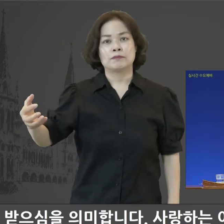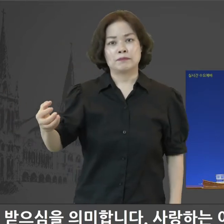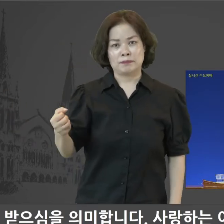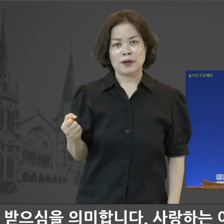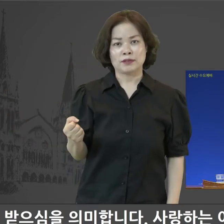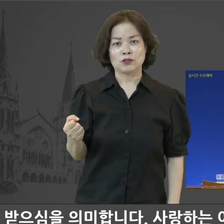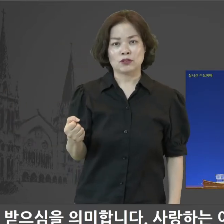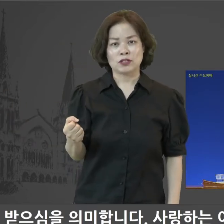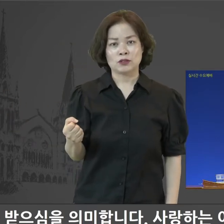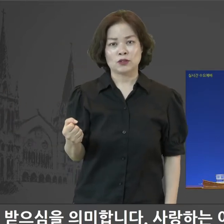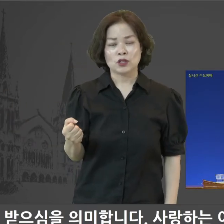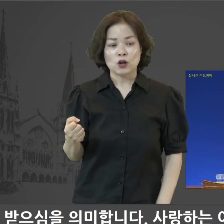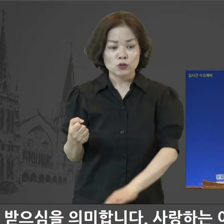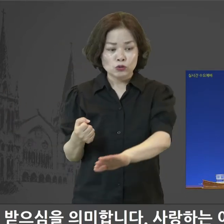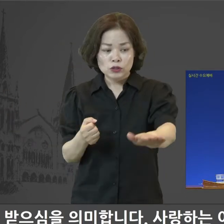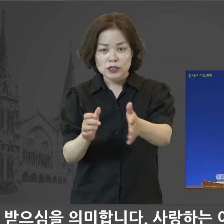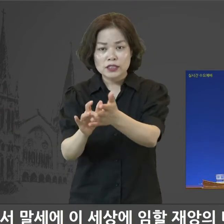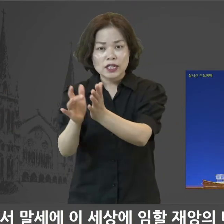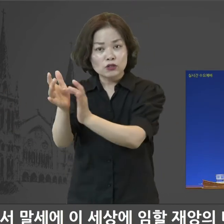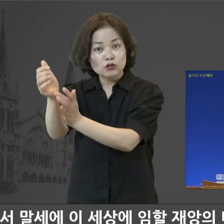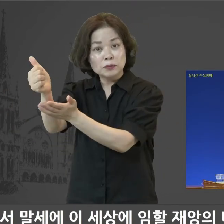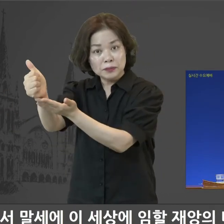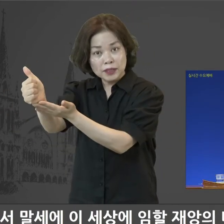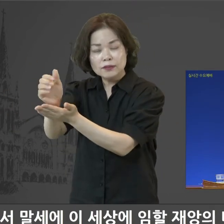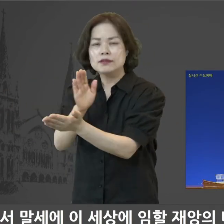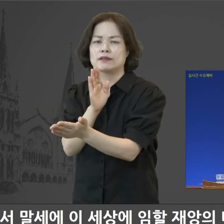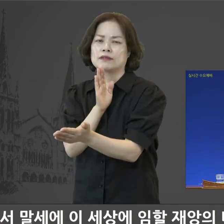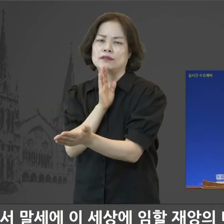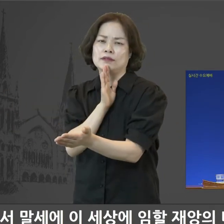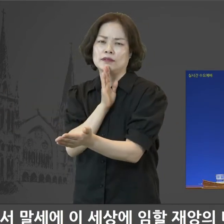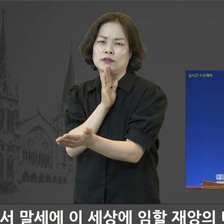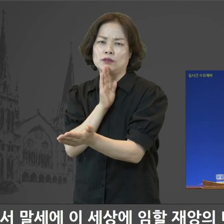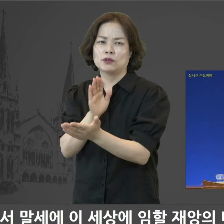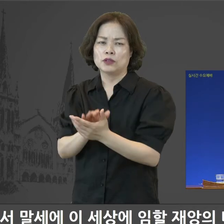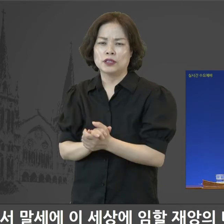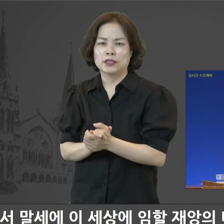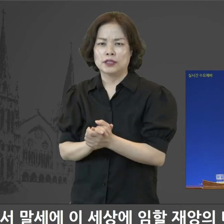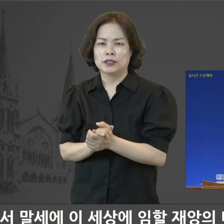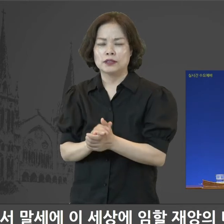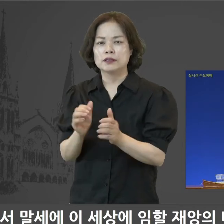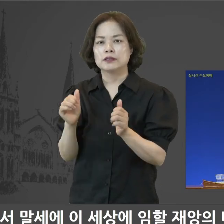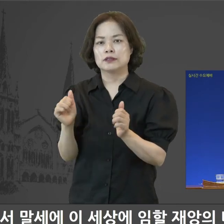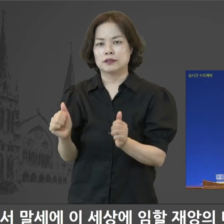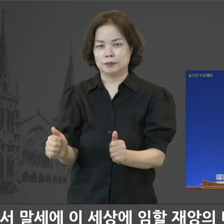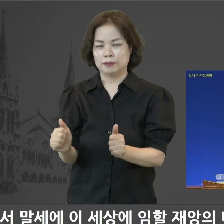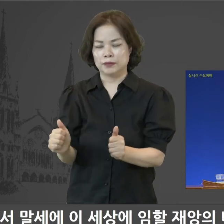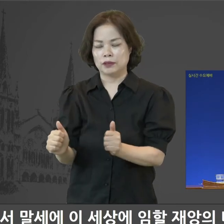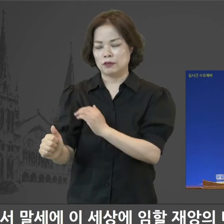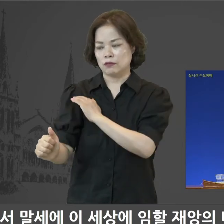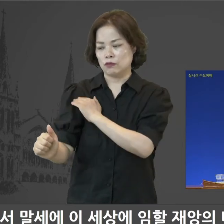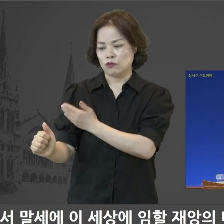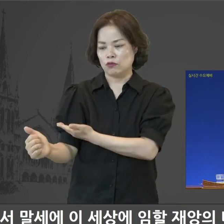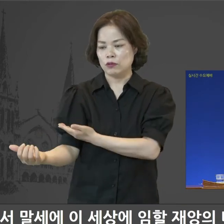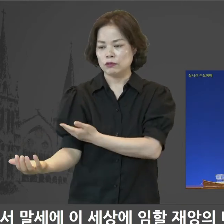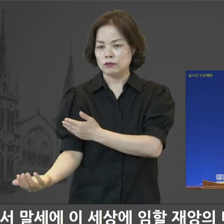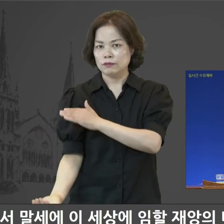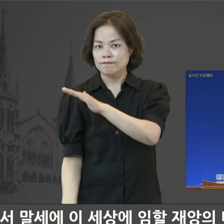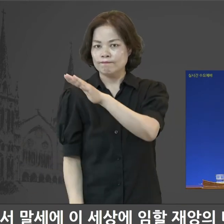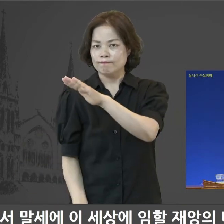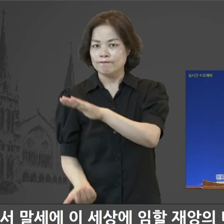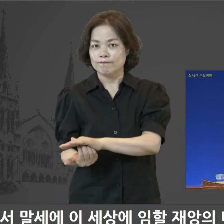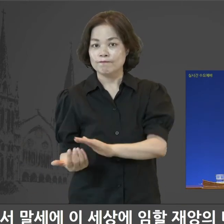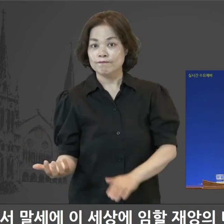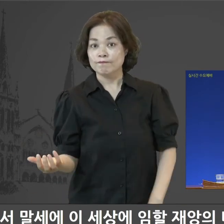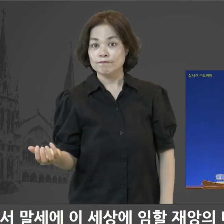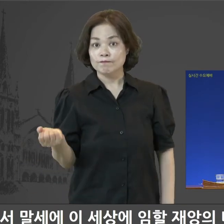것은 우리 예수님께서 실제적으로 이 심판의 권세를 가지고 계시다는